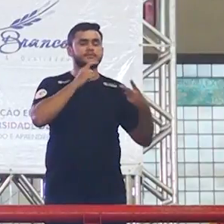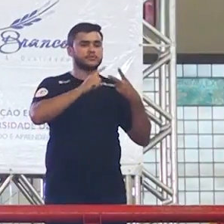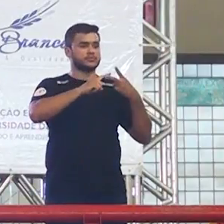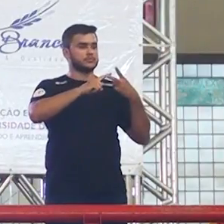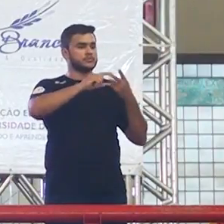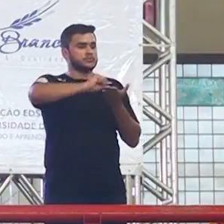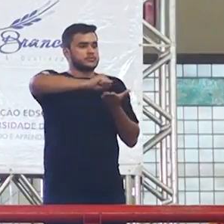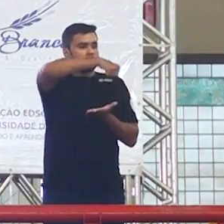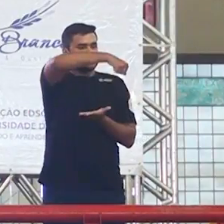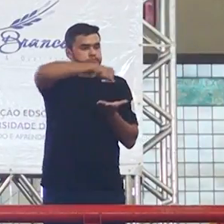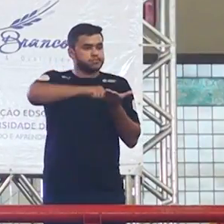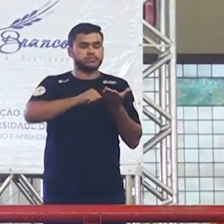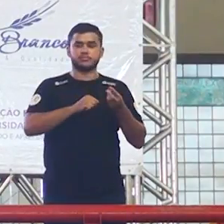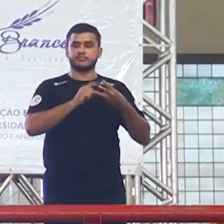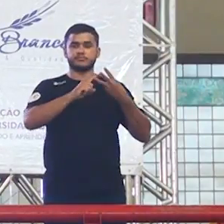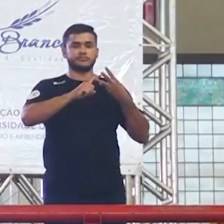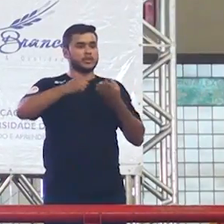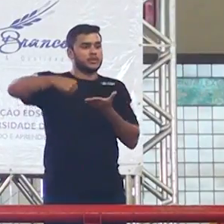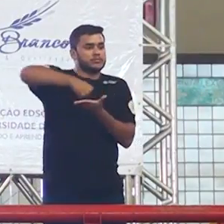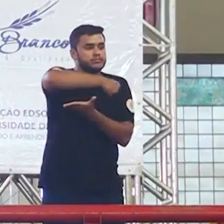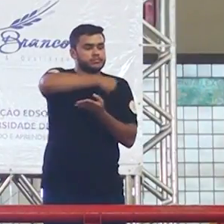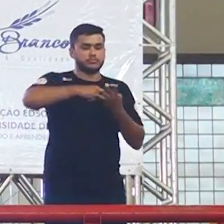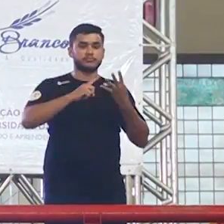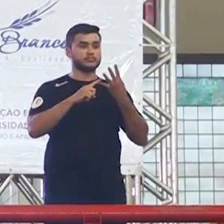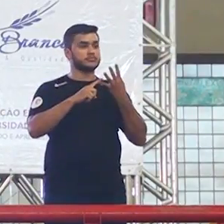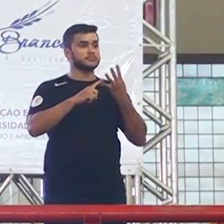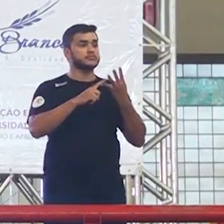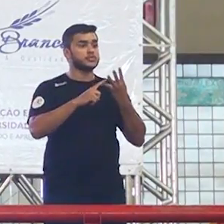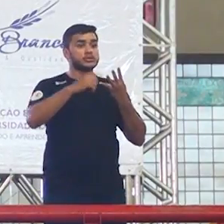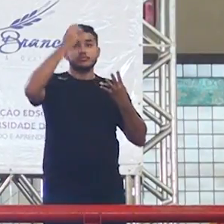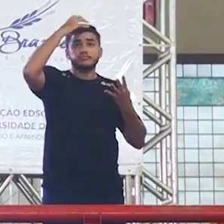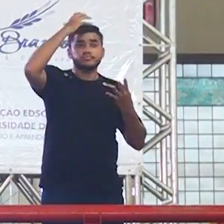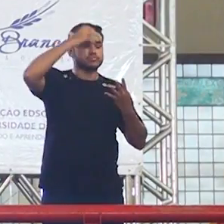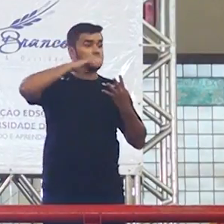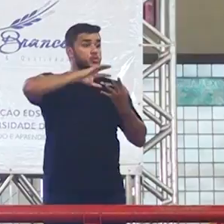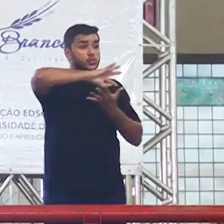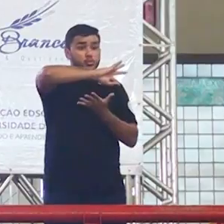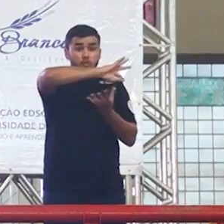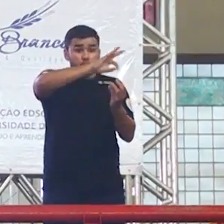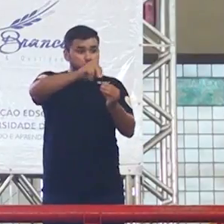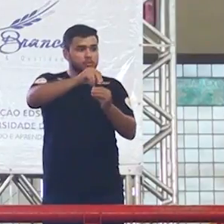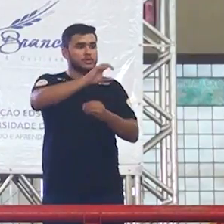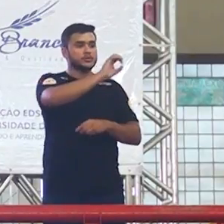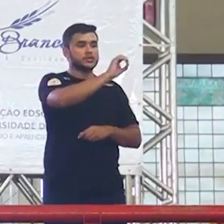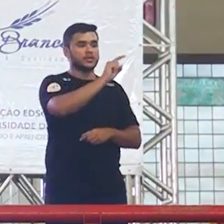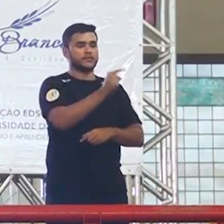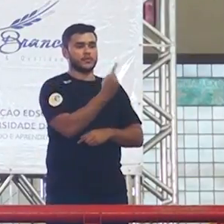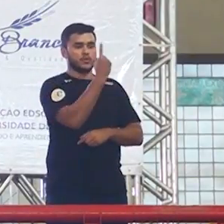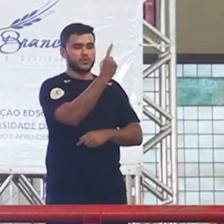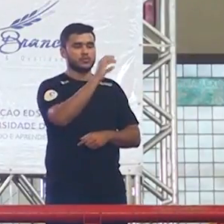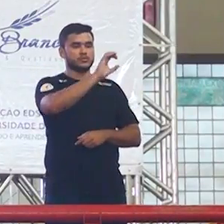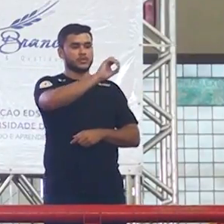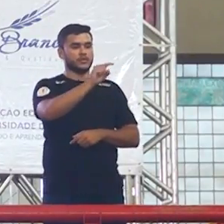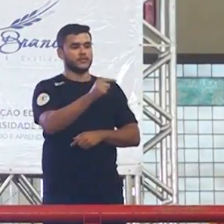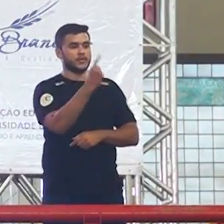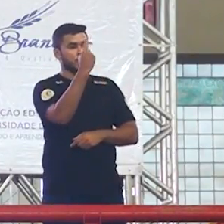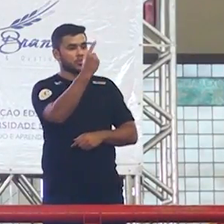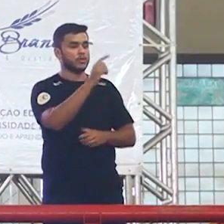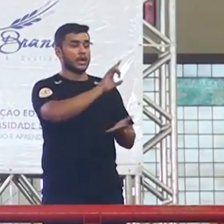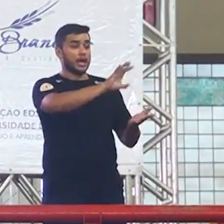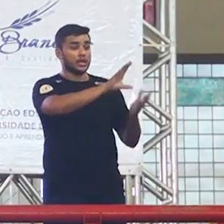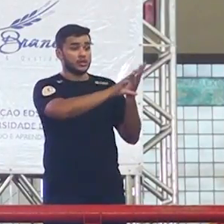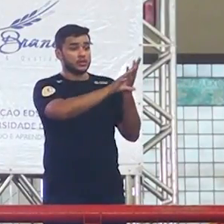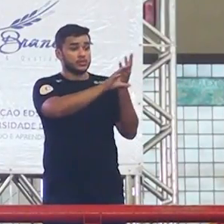tiver 200 aparelhos, me dá os 20 amperes que vem para a loja. Vocês estão me entendendo ou não? Cada